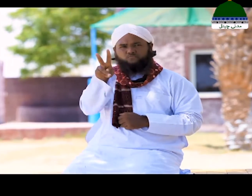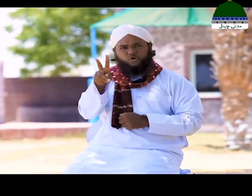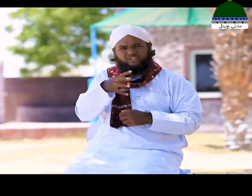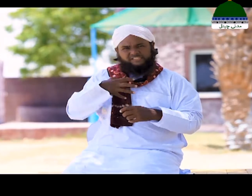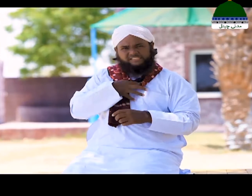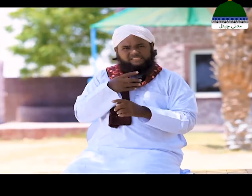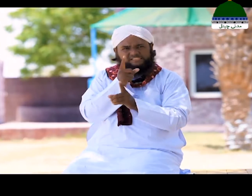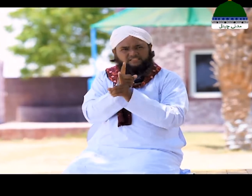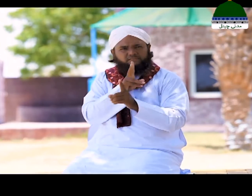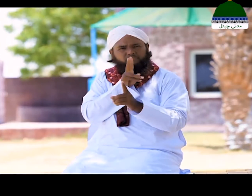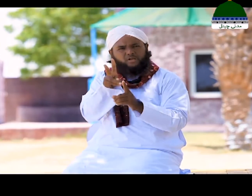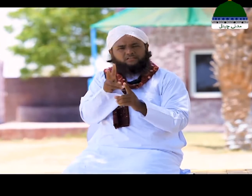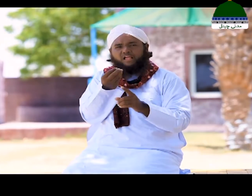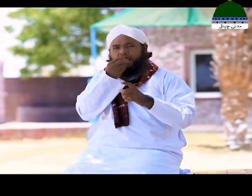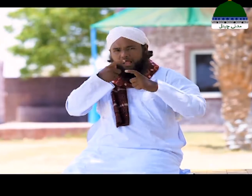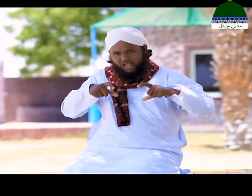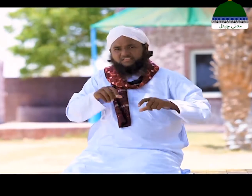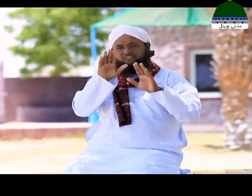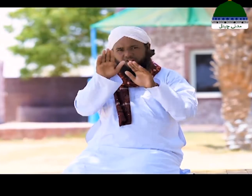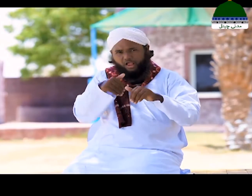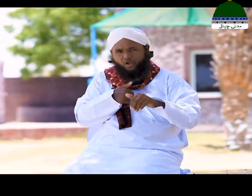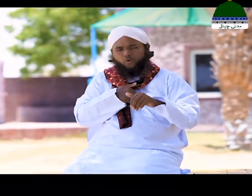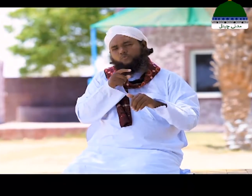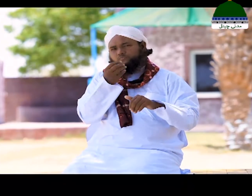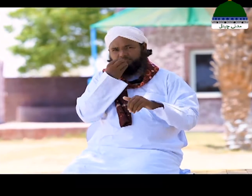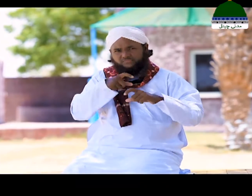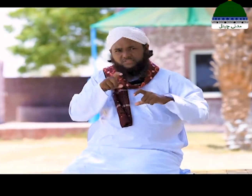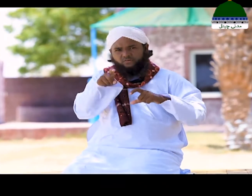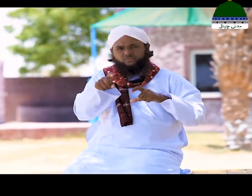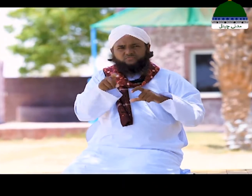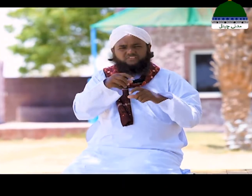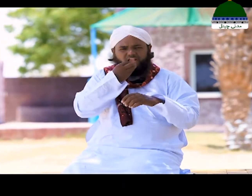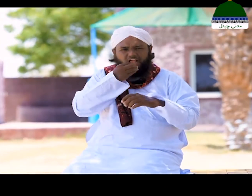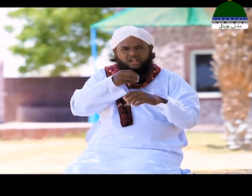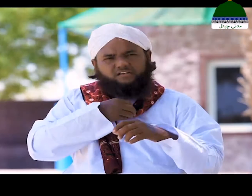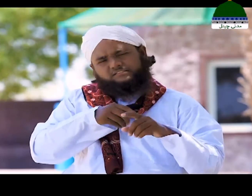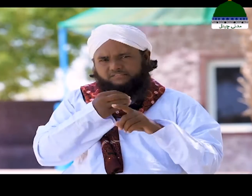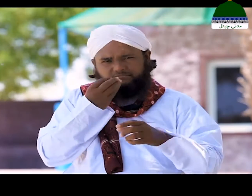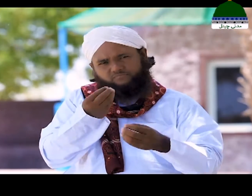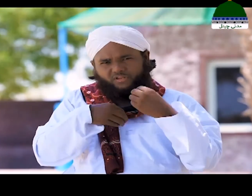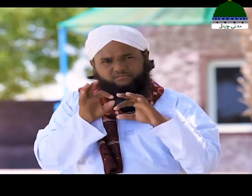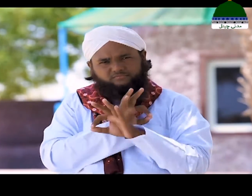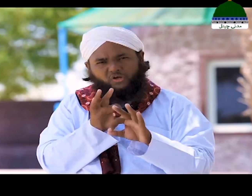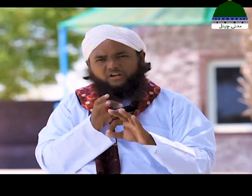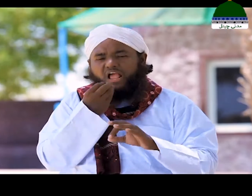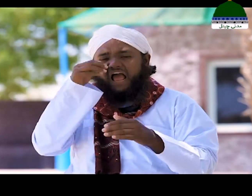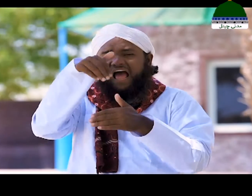تھا۔ اسے کھانے کی دعوت دی، اس نے حاسد کی دعوت قبول کی اور اس کے ساتھ چل دیا۔ حاسد نے اسے جو کھانا کھلایا اس